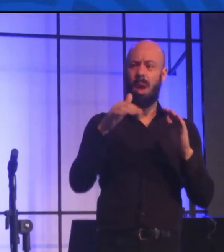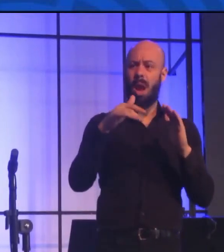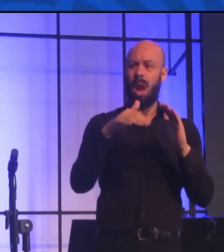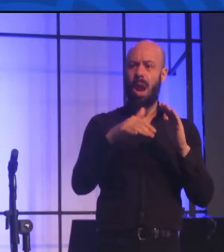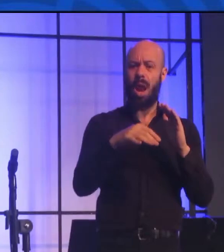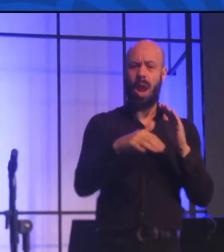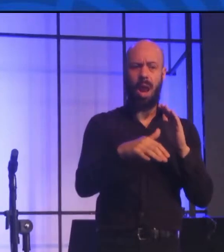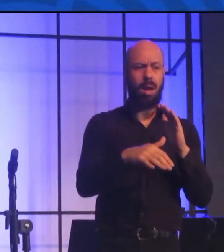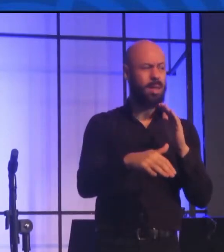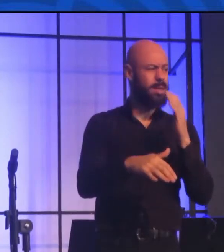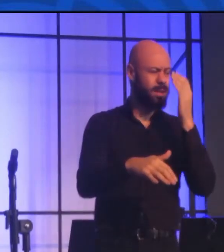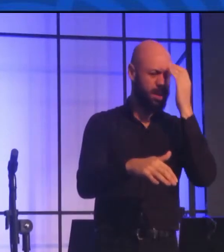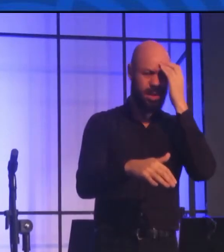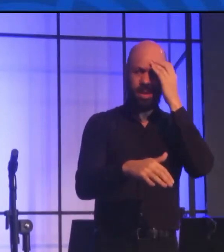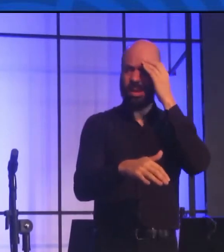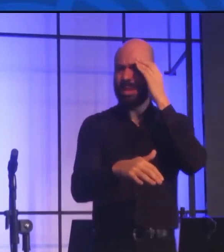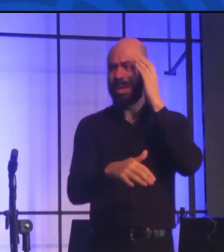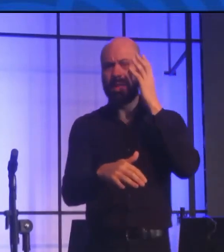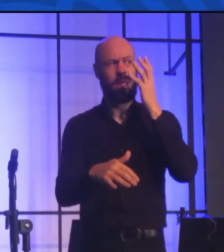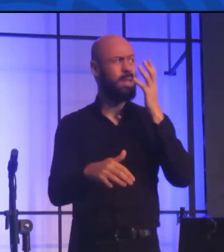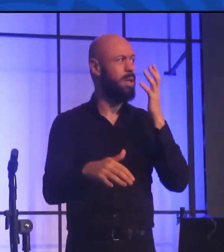algo simplesmente